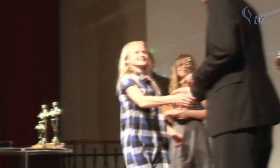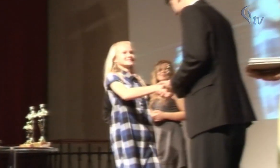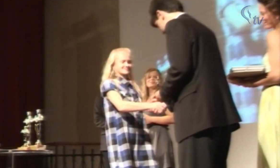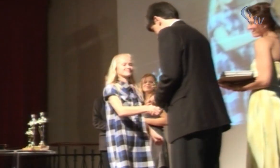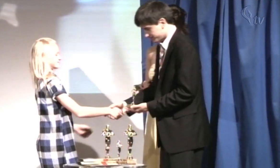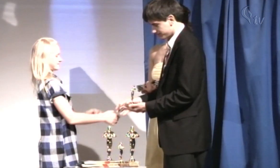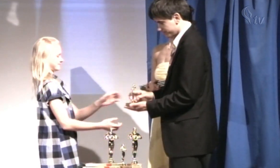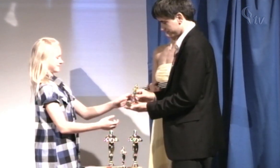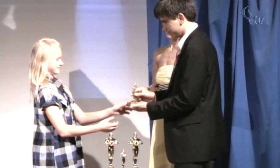Tänään.